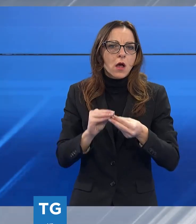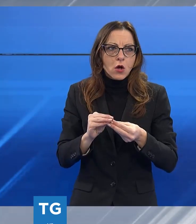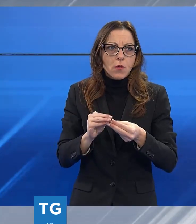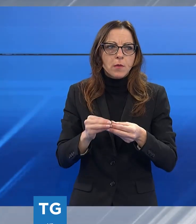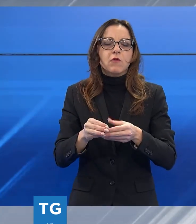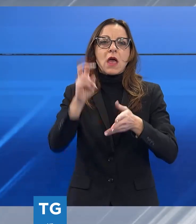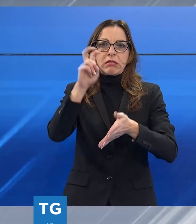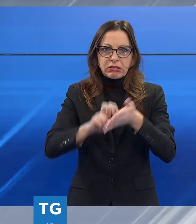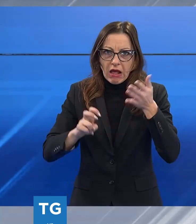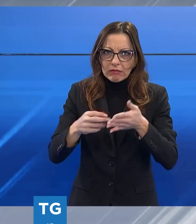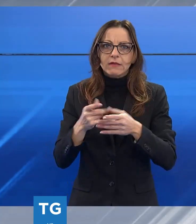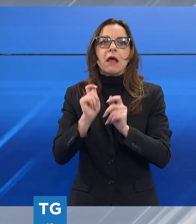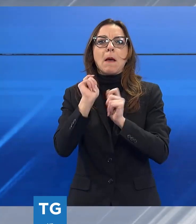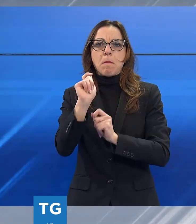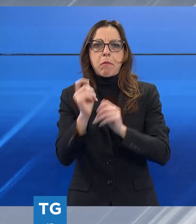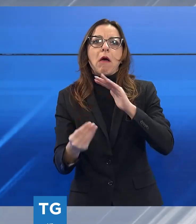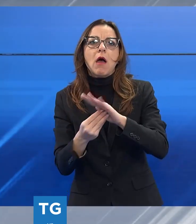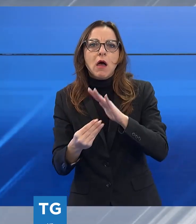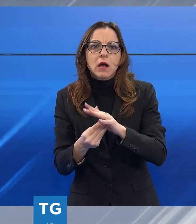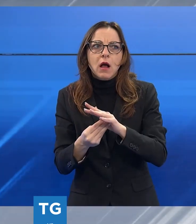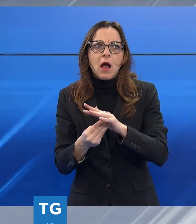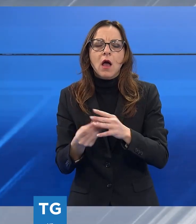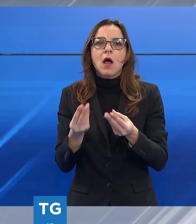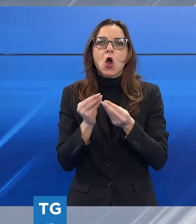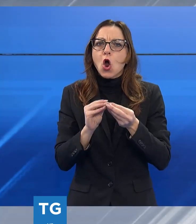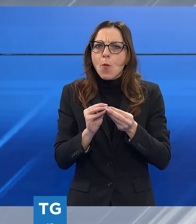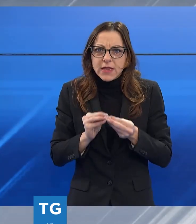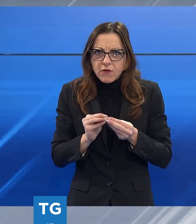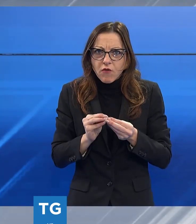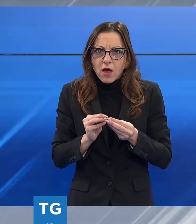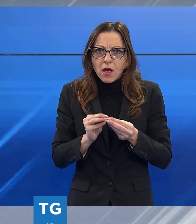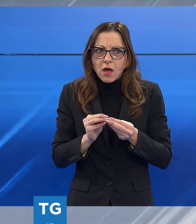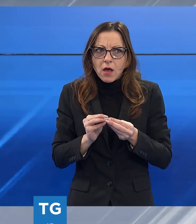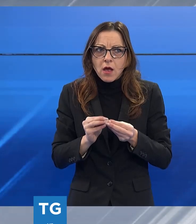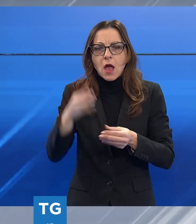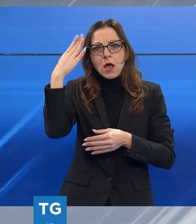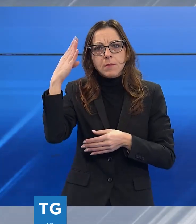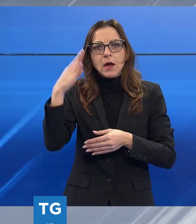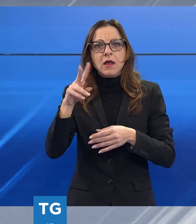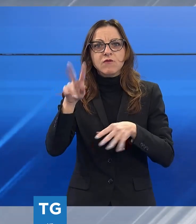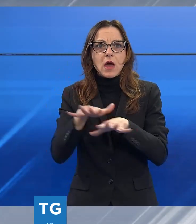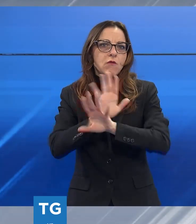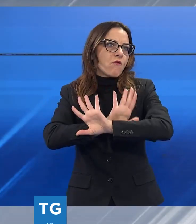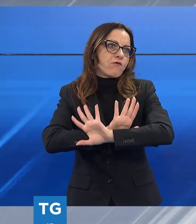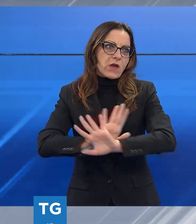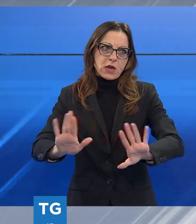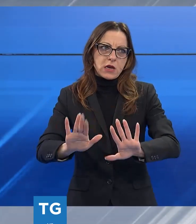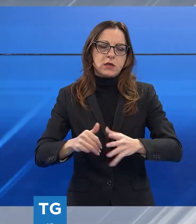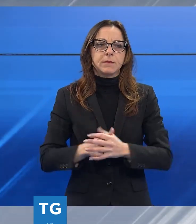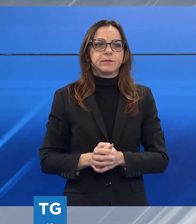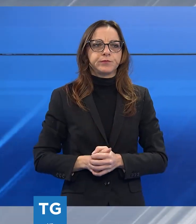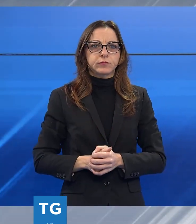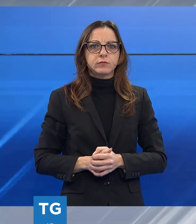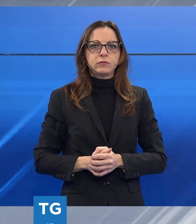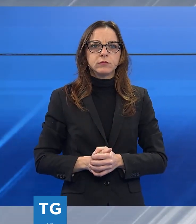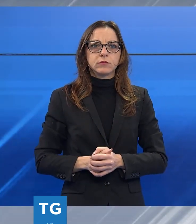da pagare, tutto, siamo proprio allo stremo. La marineria di Viareggio sta finendo. Solo poche ore fa il presidente